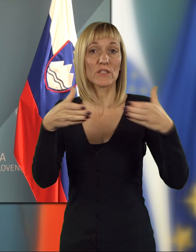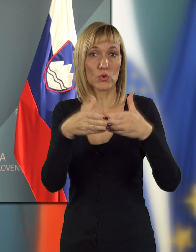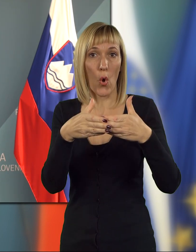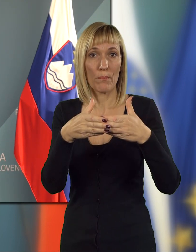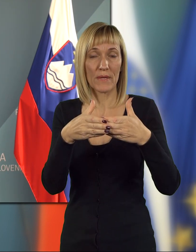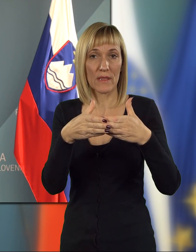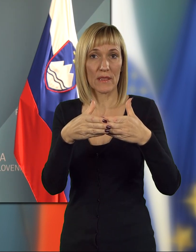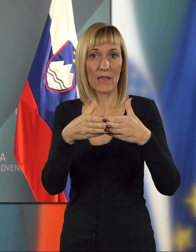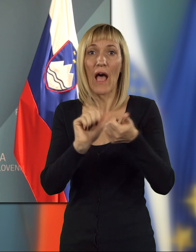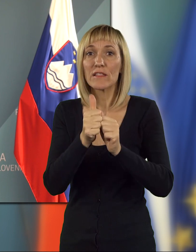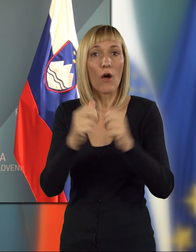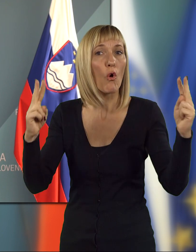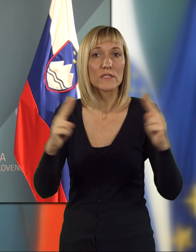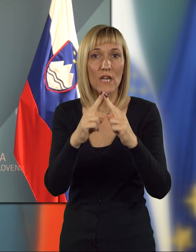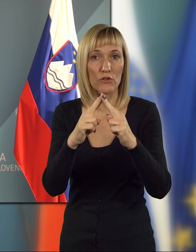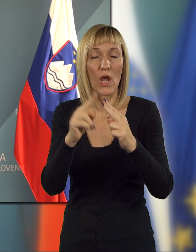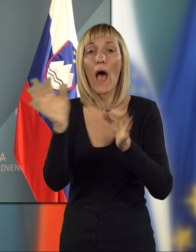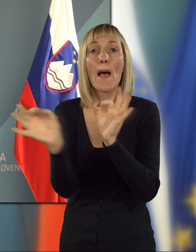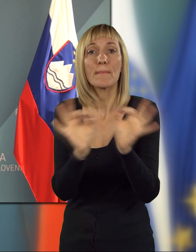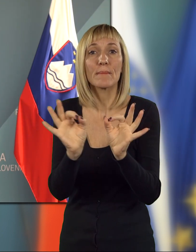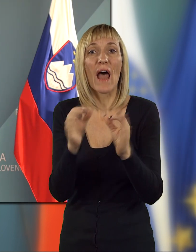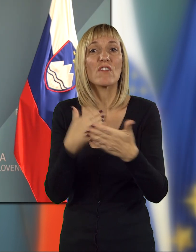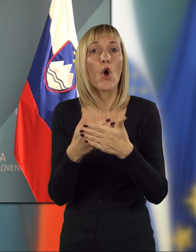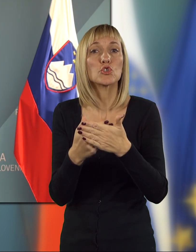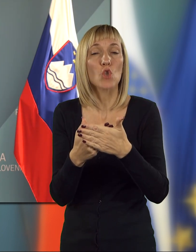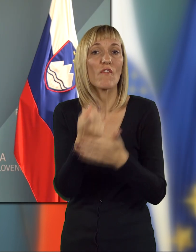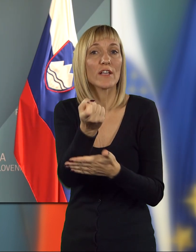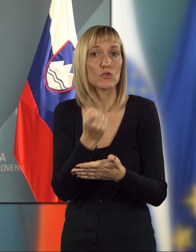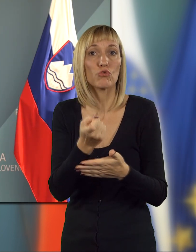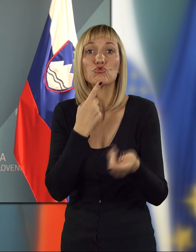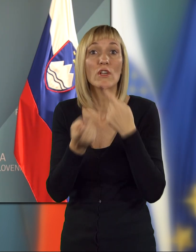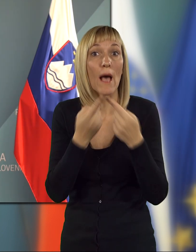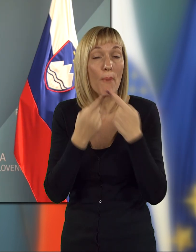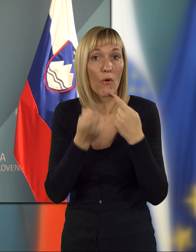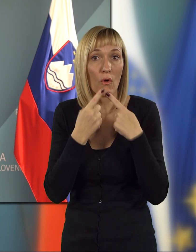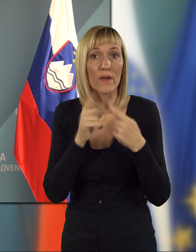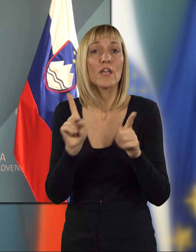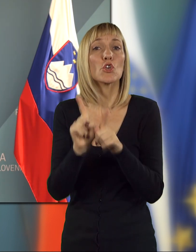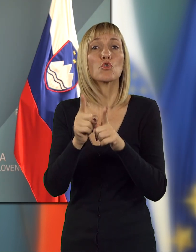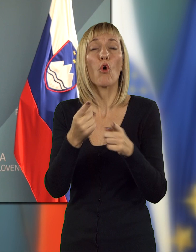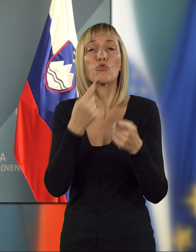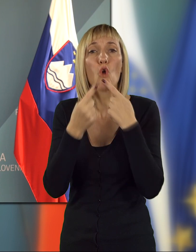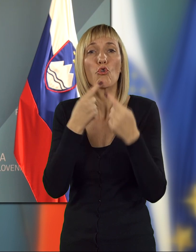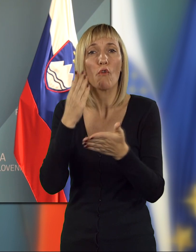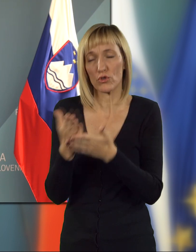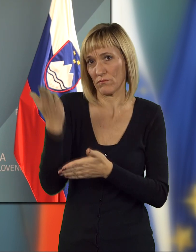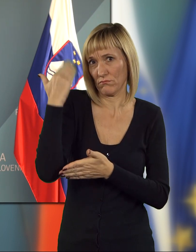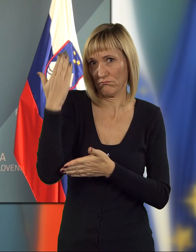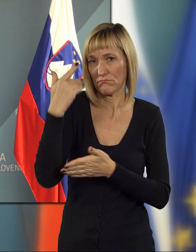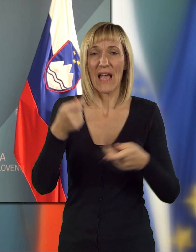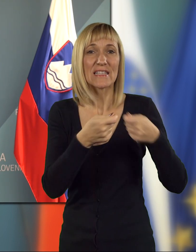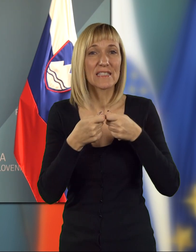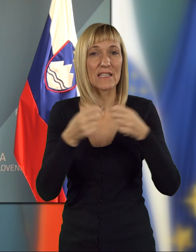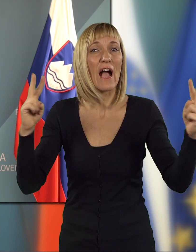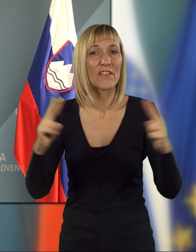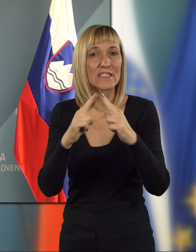pogajalska skupina tudi takoj sešla, pripravila izhodišča in tako kot smo se dogovorili nazadnje s